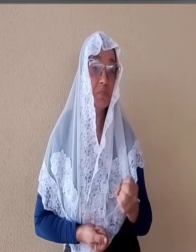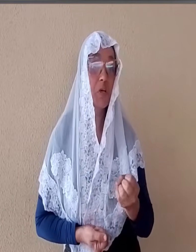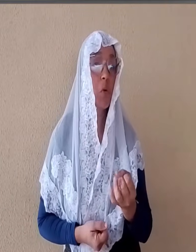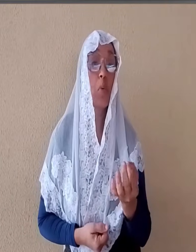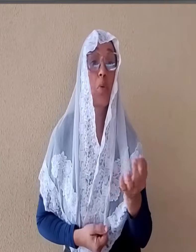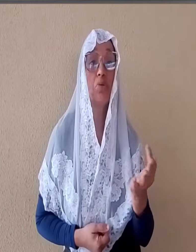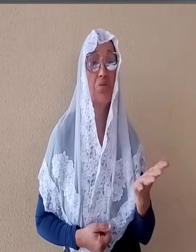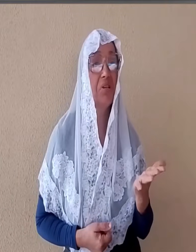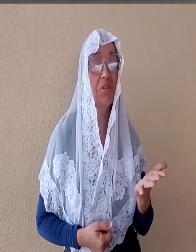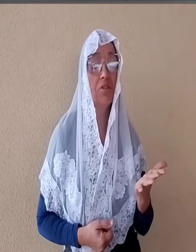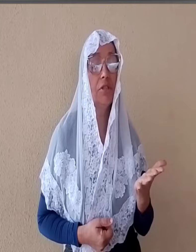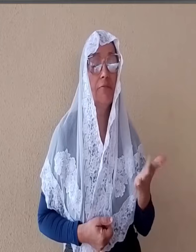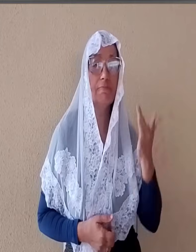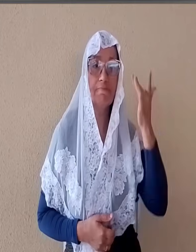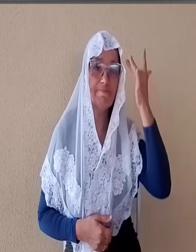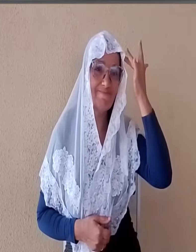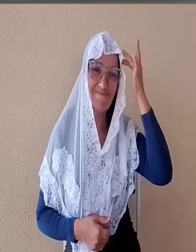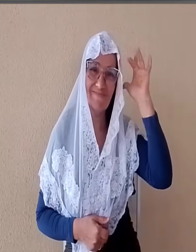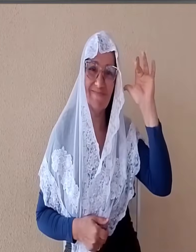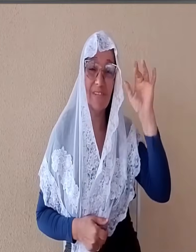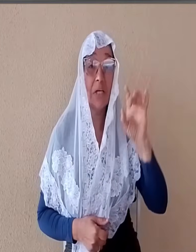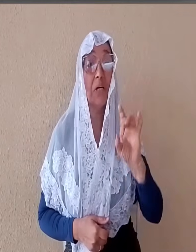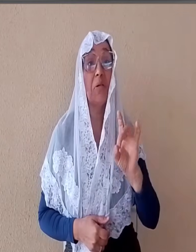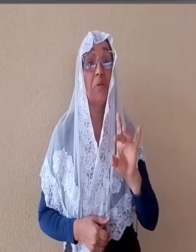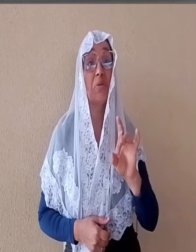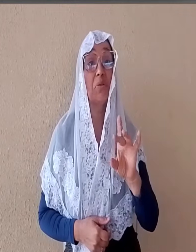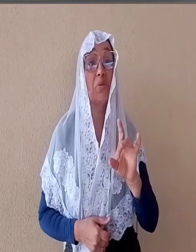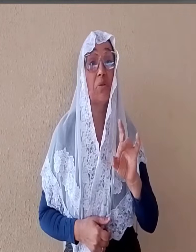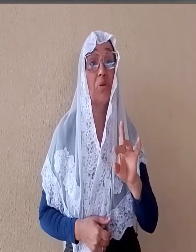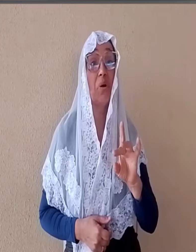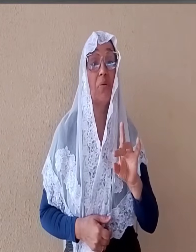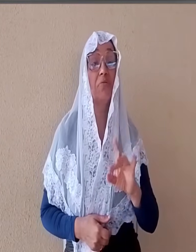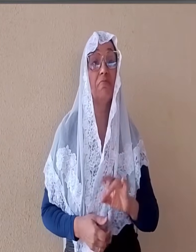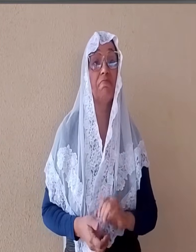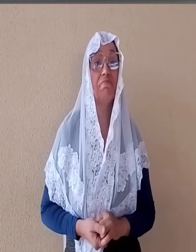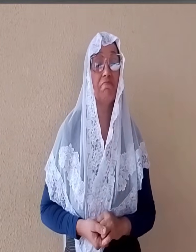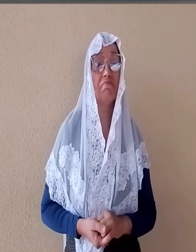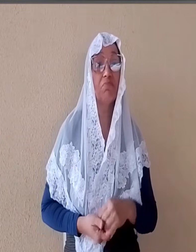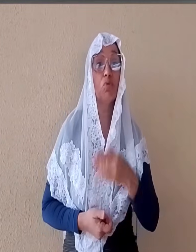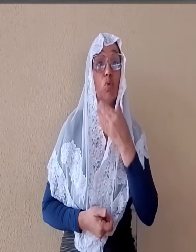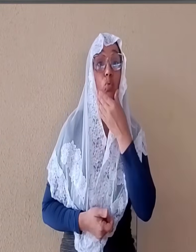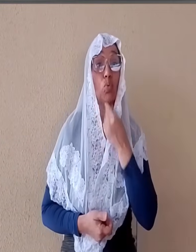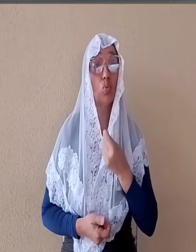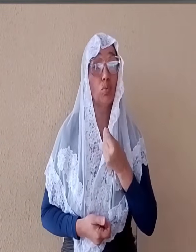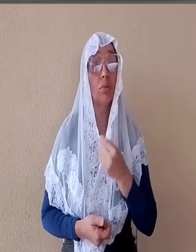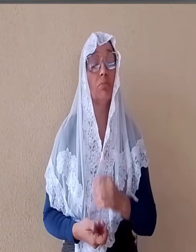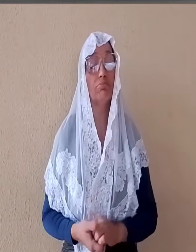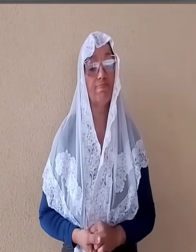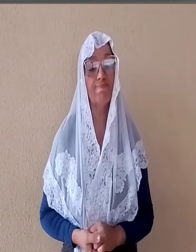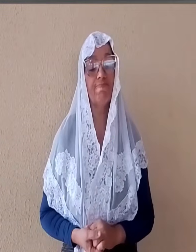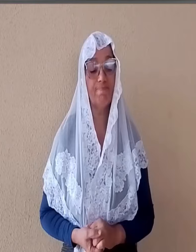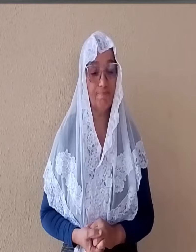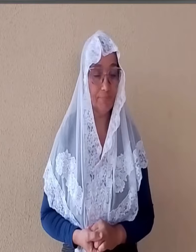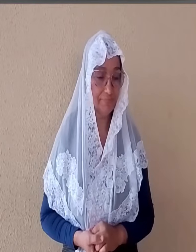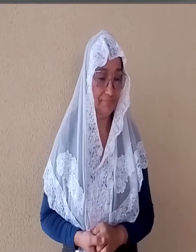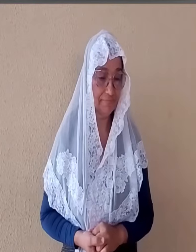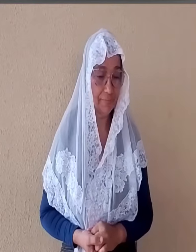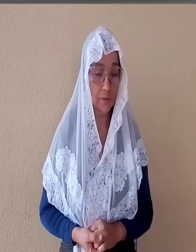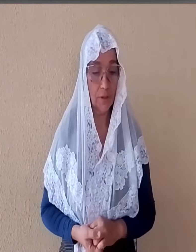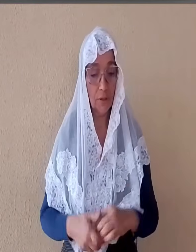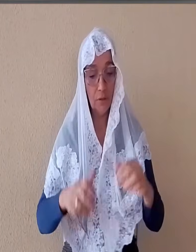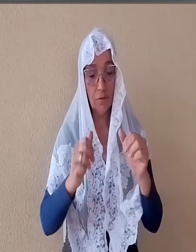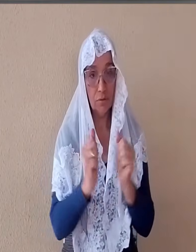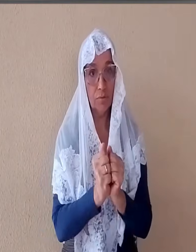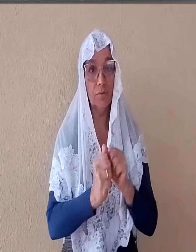o povo do Egito também. Veio uma mistura de gente que a palavra fala. Glória ao nome do